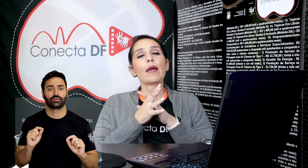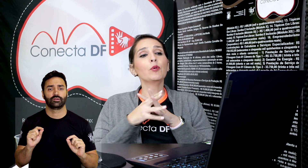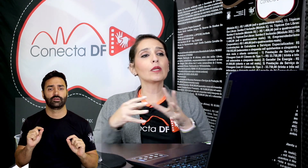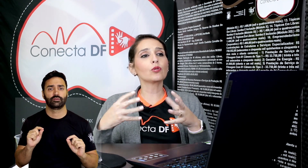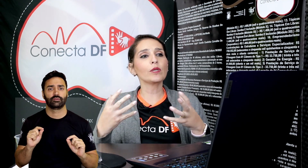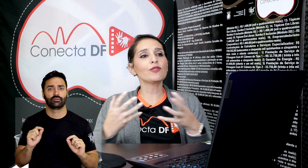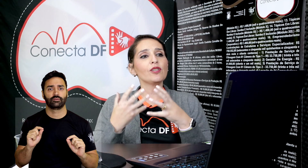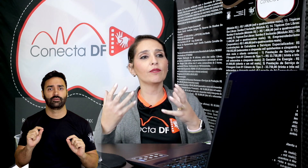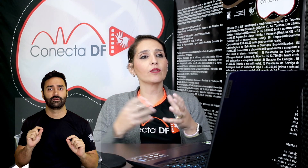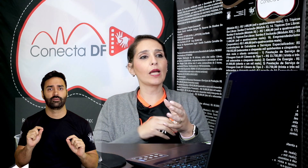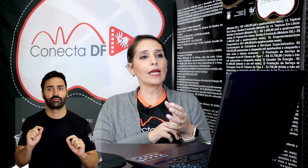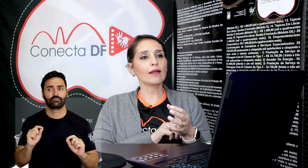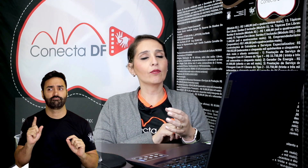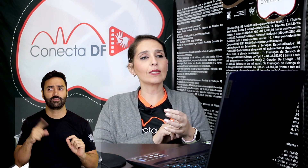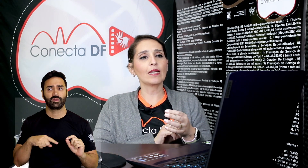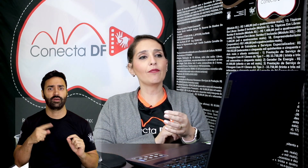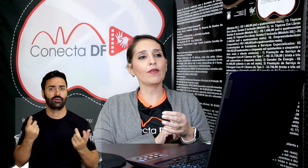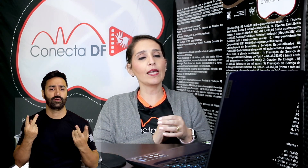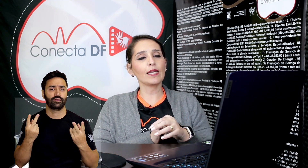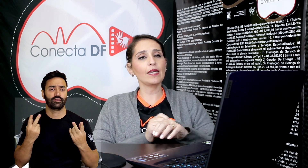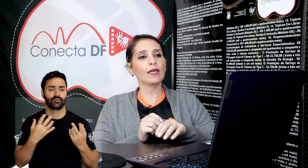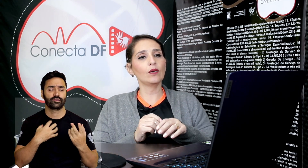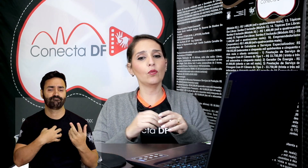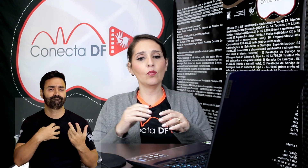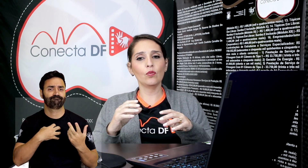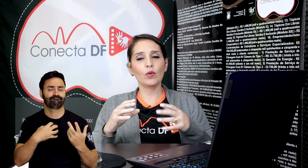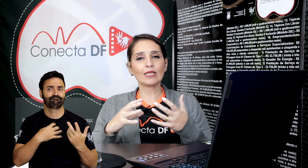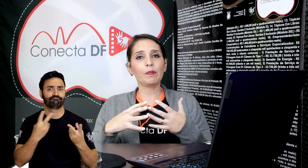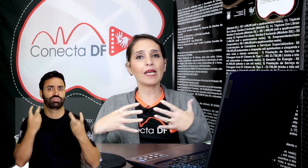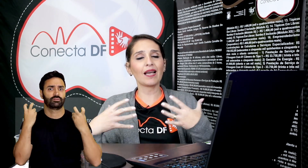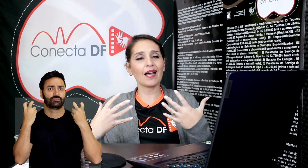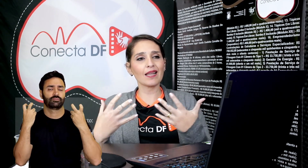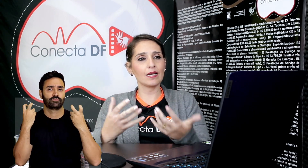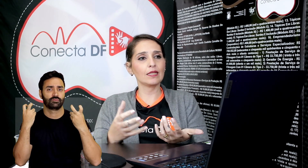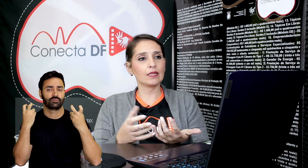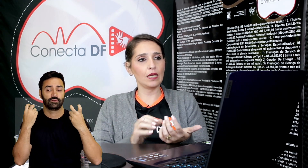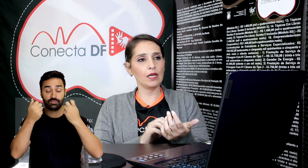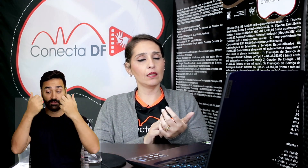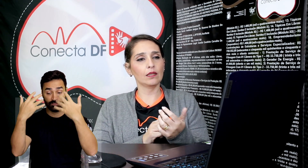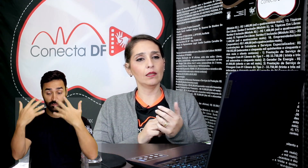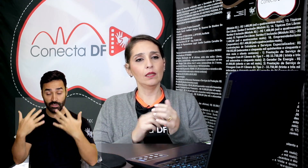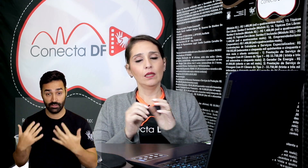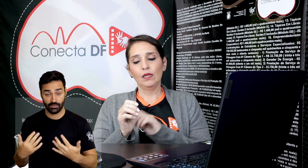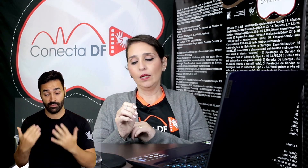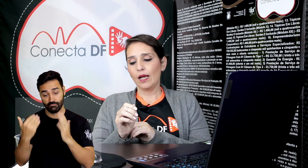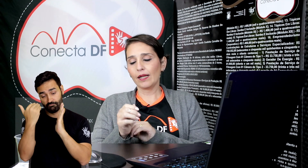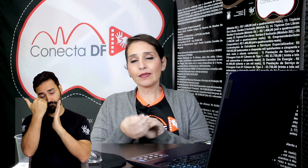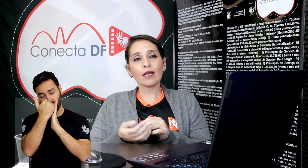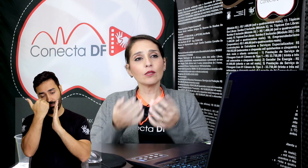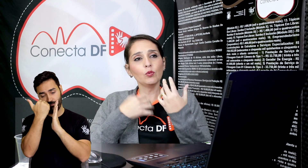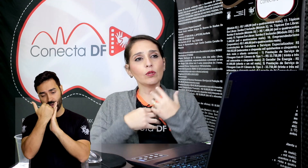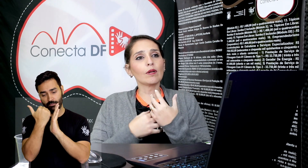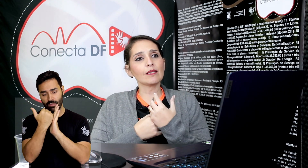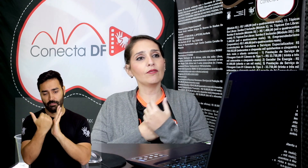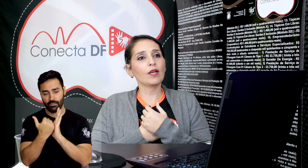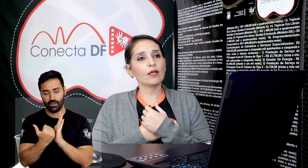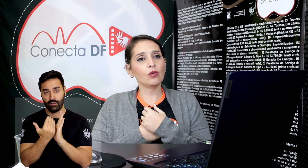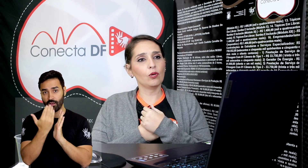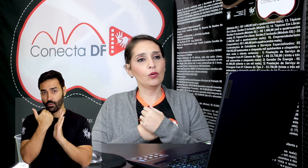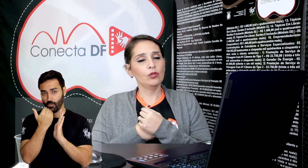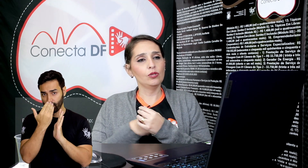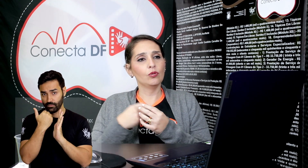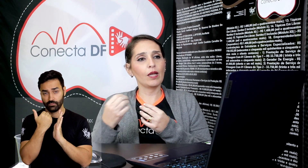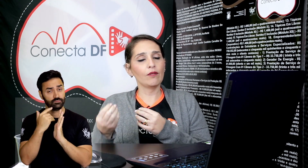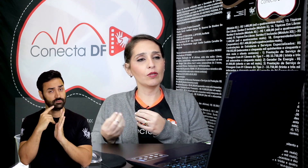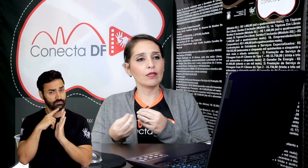assim, é muito intuitivo, né? Você vê que o explicar a receita, ela traz muito